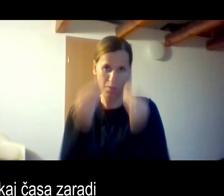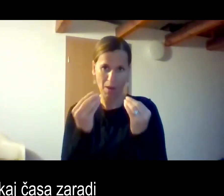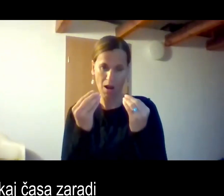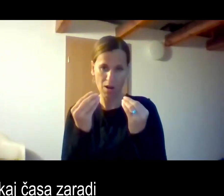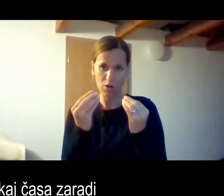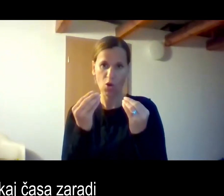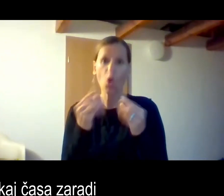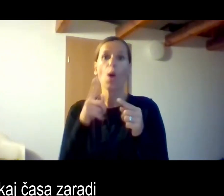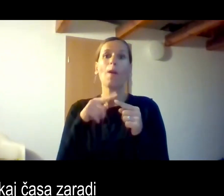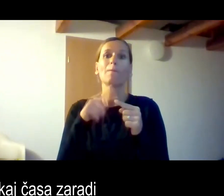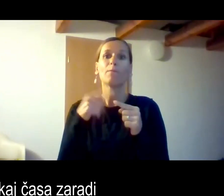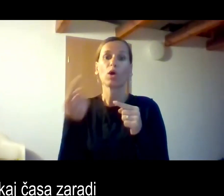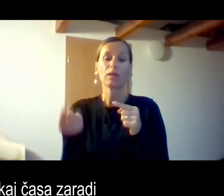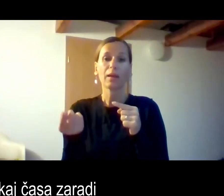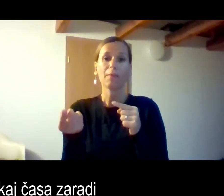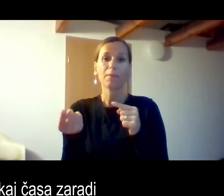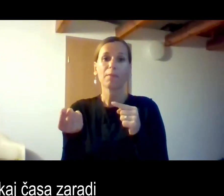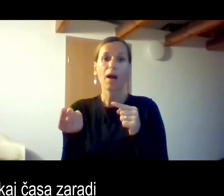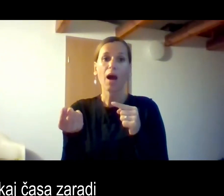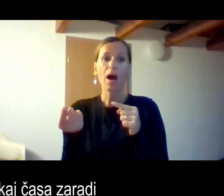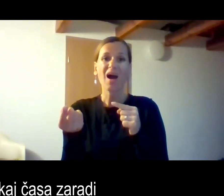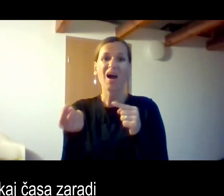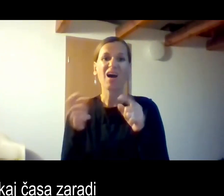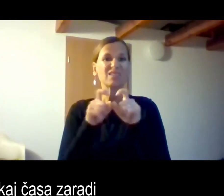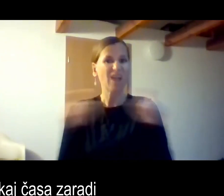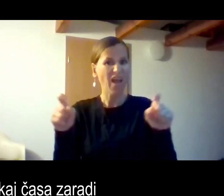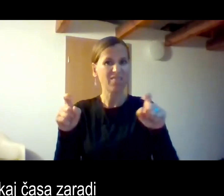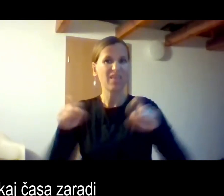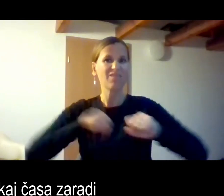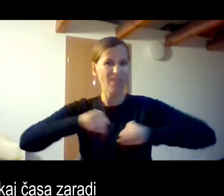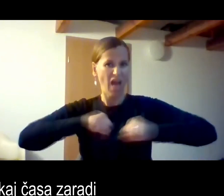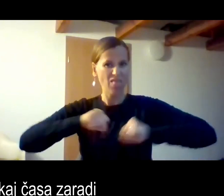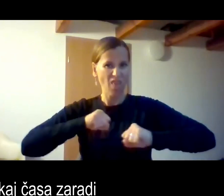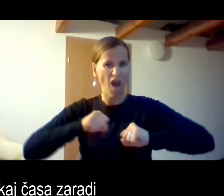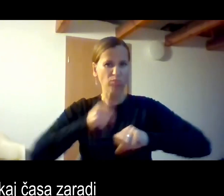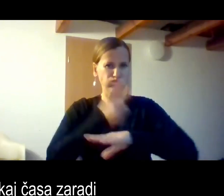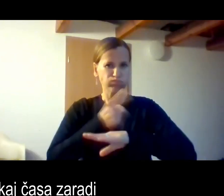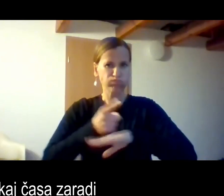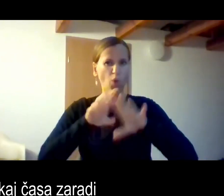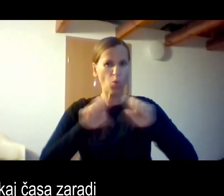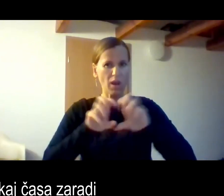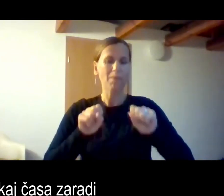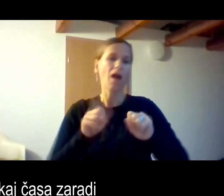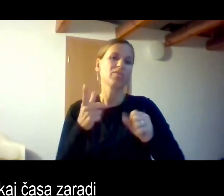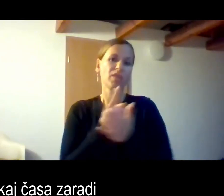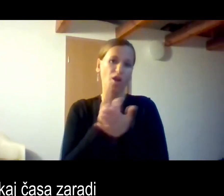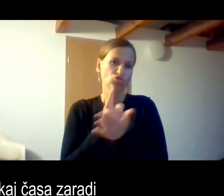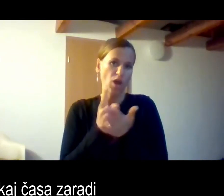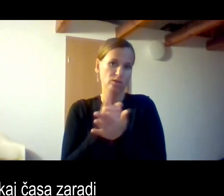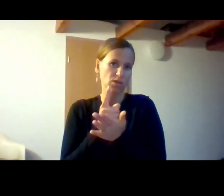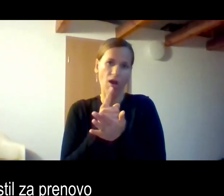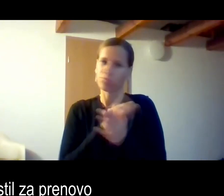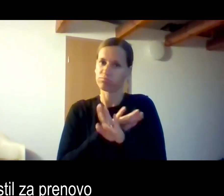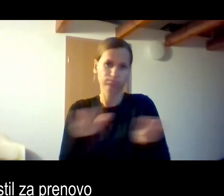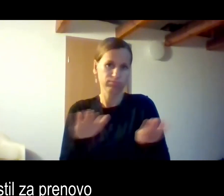nato pa smo, zaradi vladnih ukrepov nekaj časa bili odsotni z dela. V